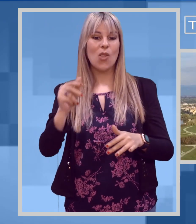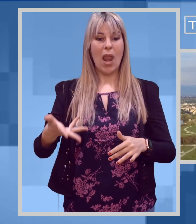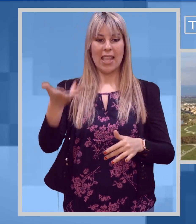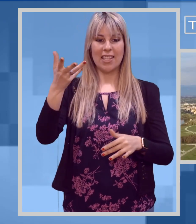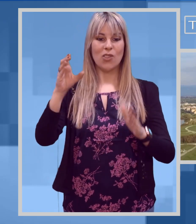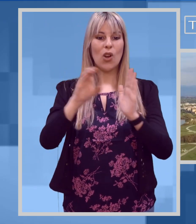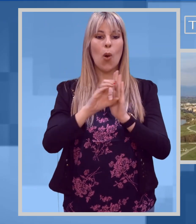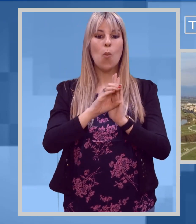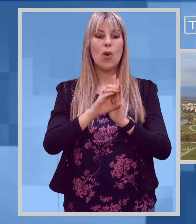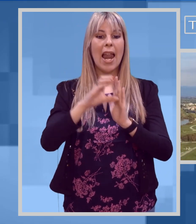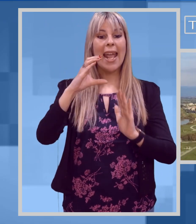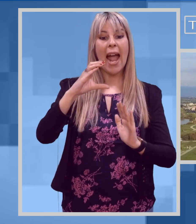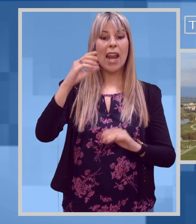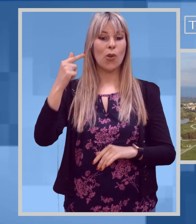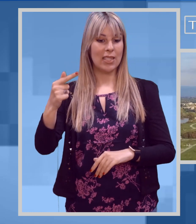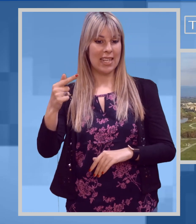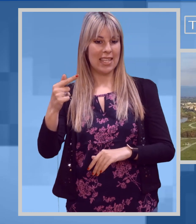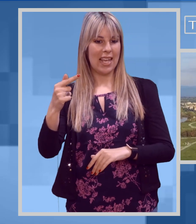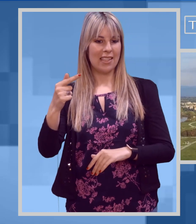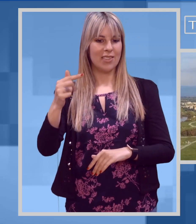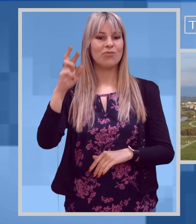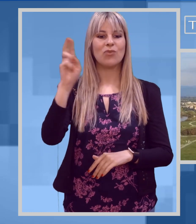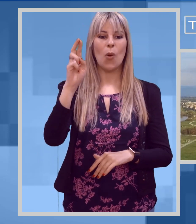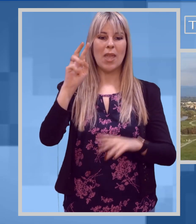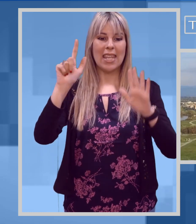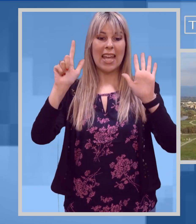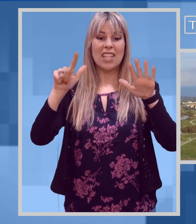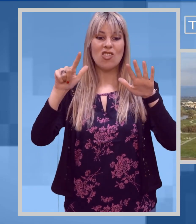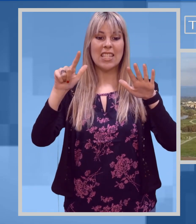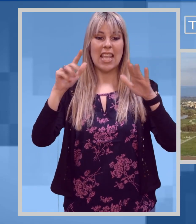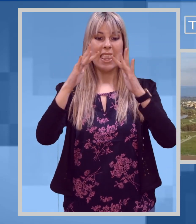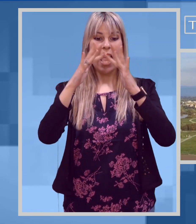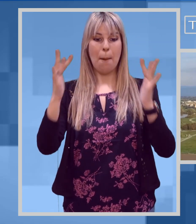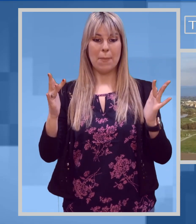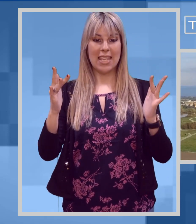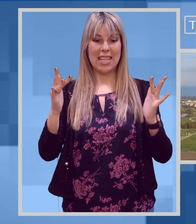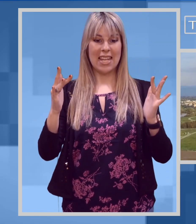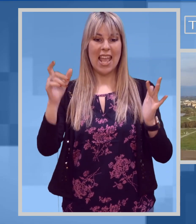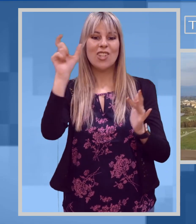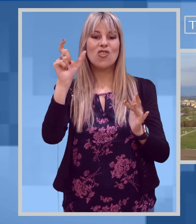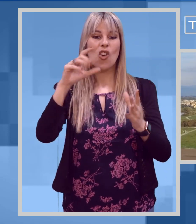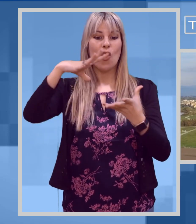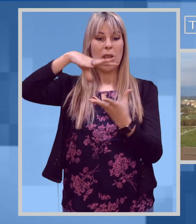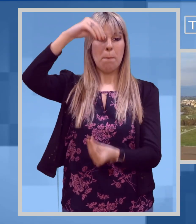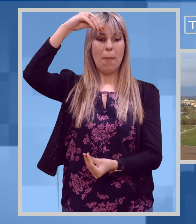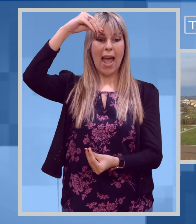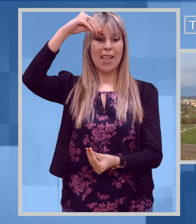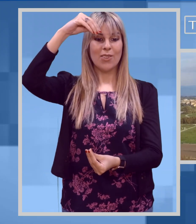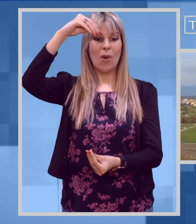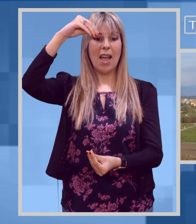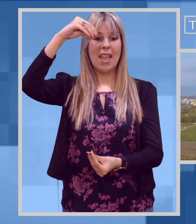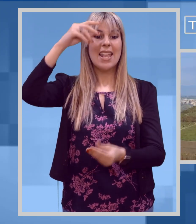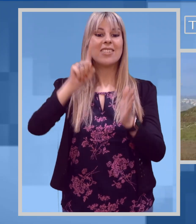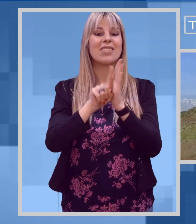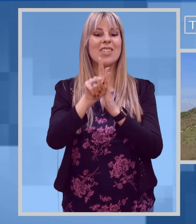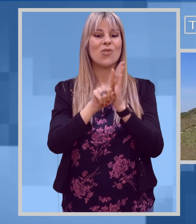Domenica 17 aprile, giorno di Pasqua, il tanto atteso verdetto. Il viaggio tra le regioni italiane del concorso